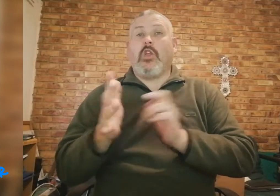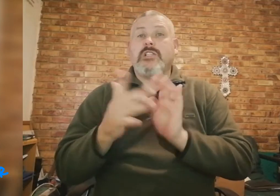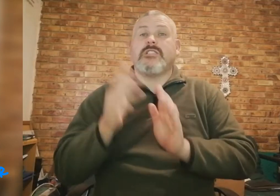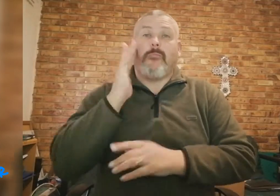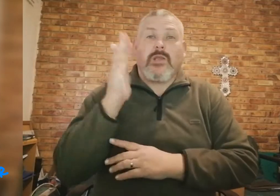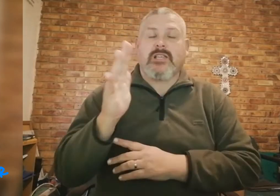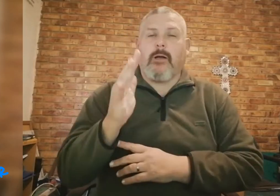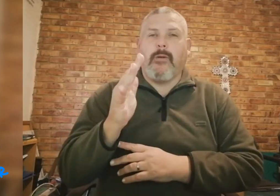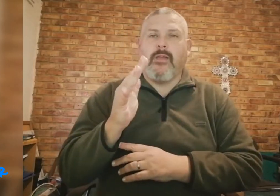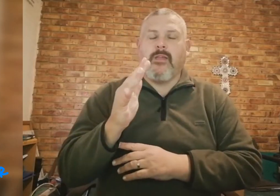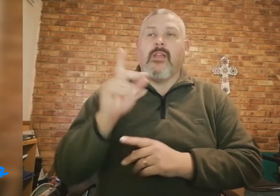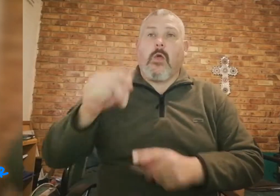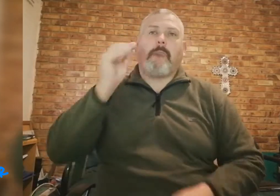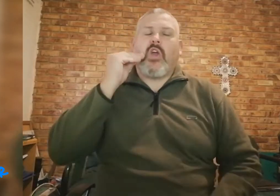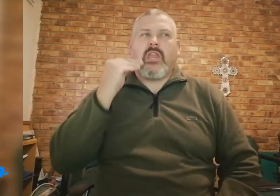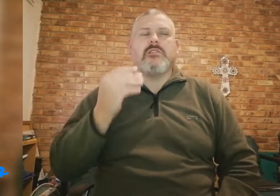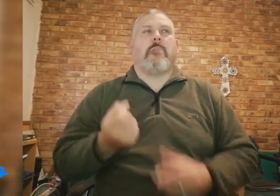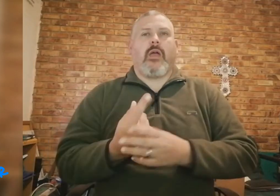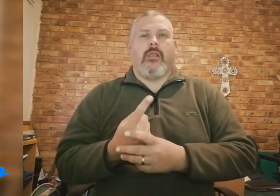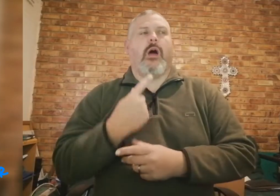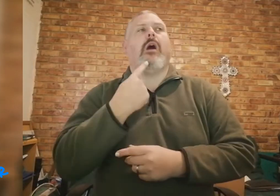dat Jesus se boodskap, dat Petrus begin,